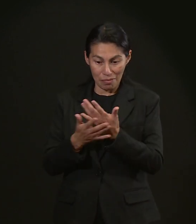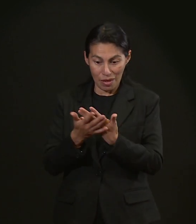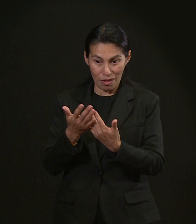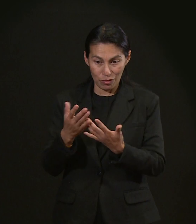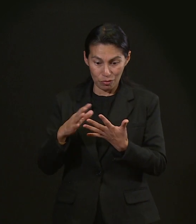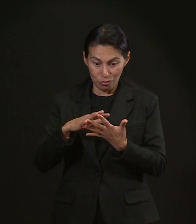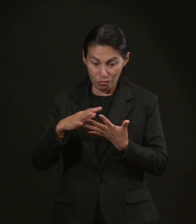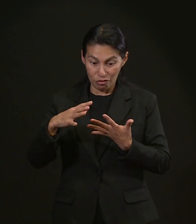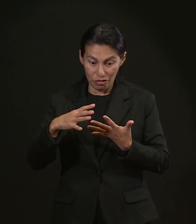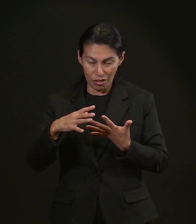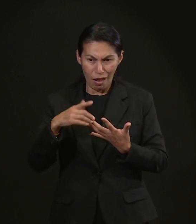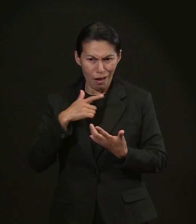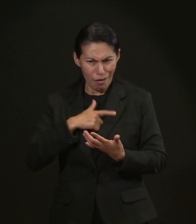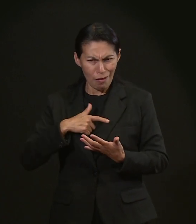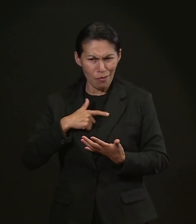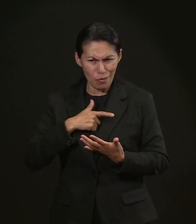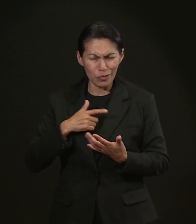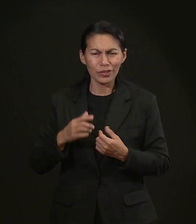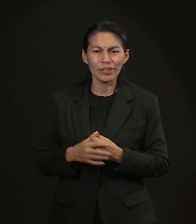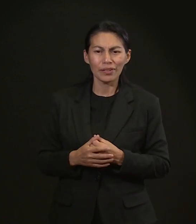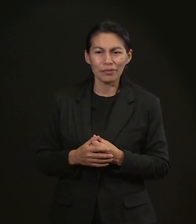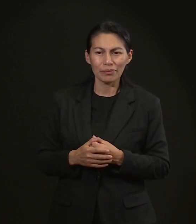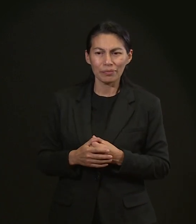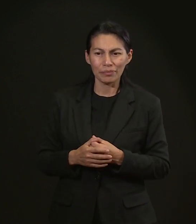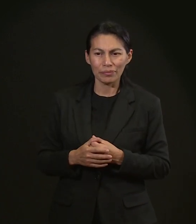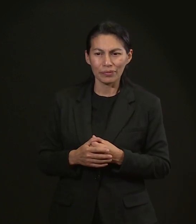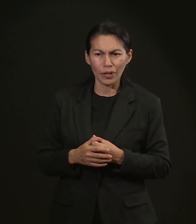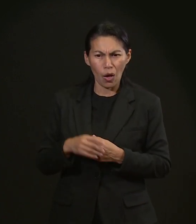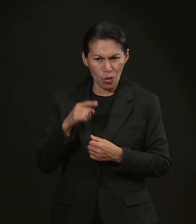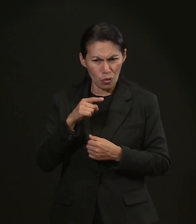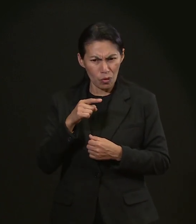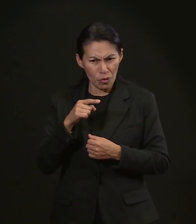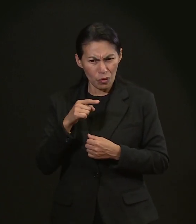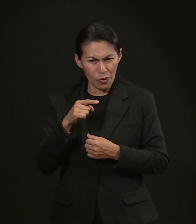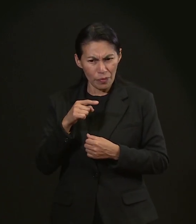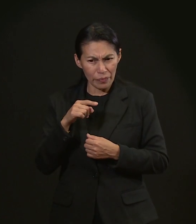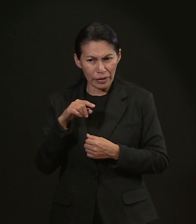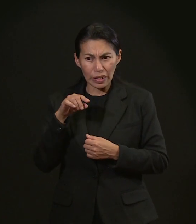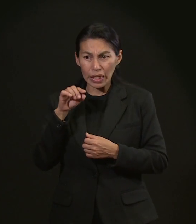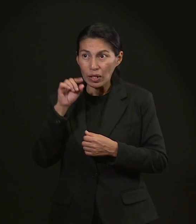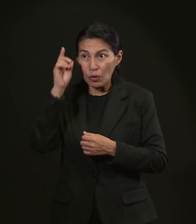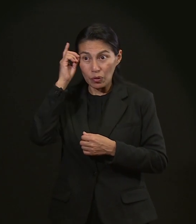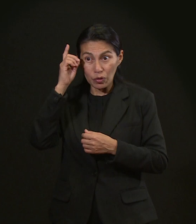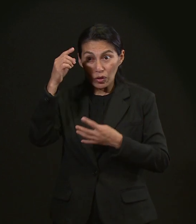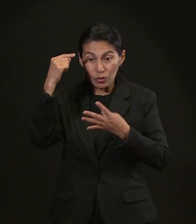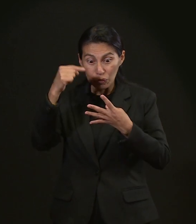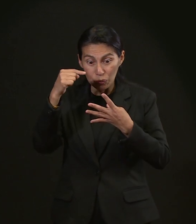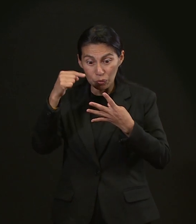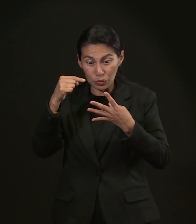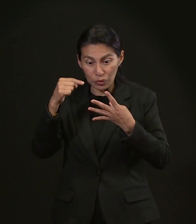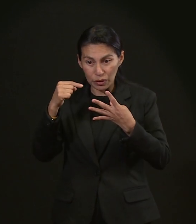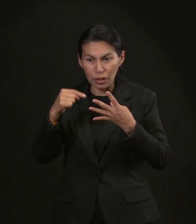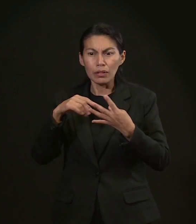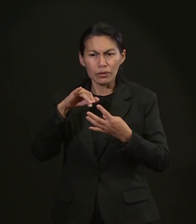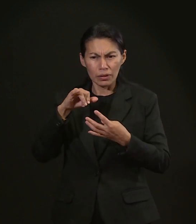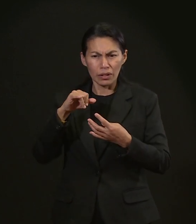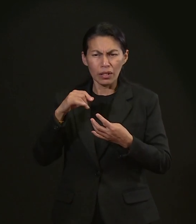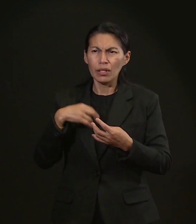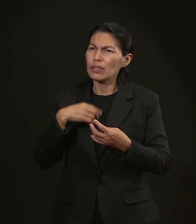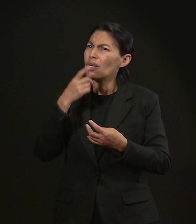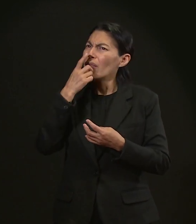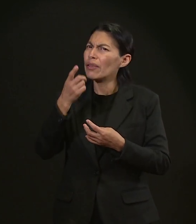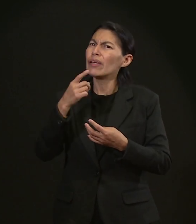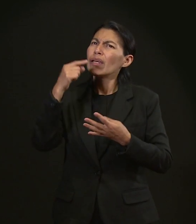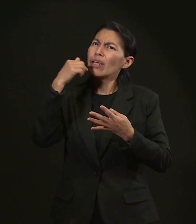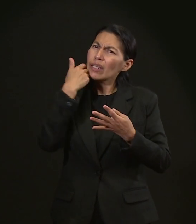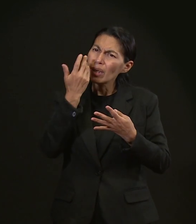que le guste en mis manos grandes es opción muy específica con dios si yo quisiera